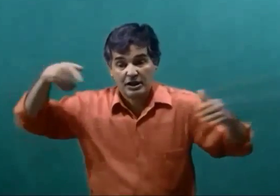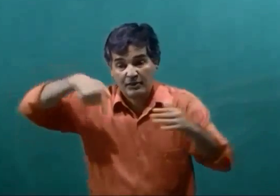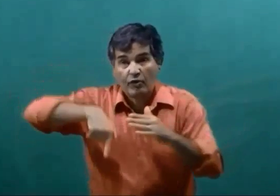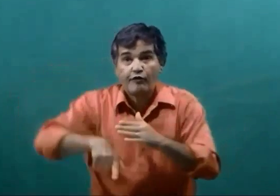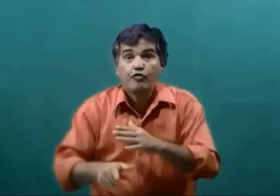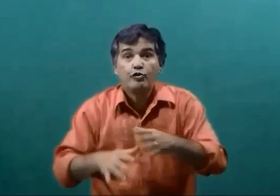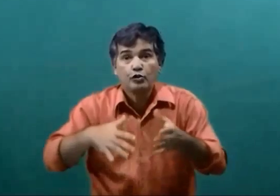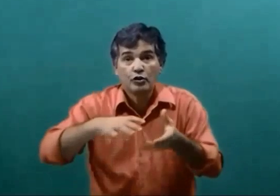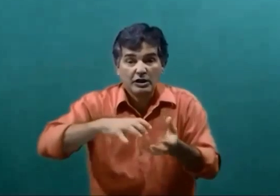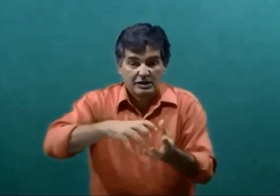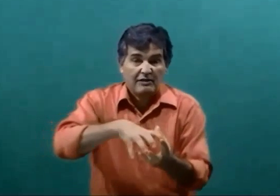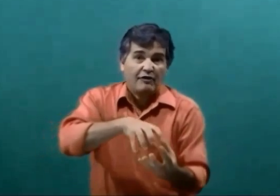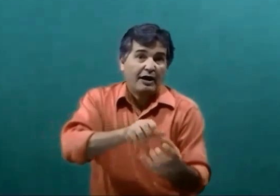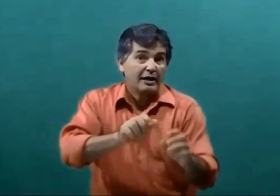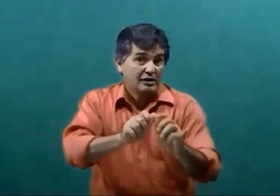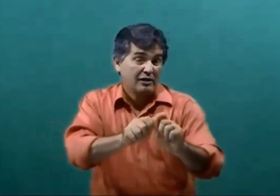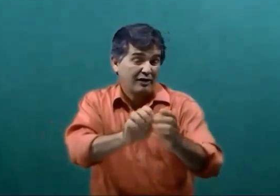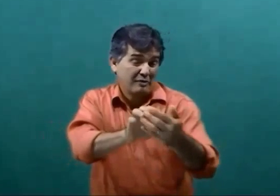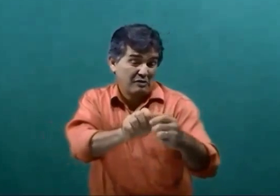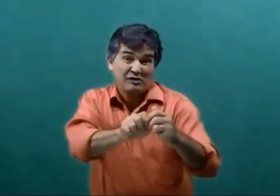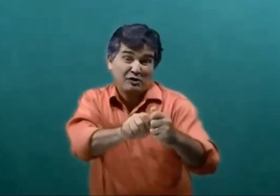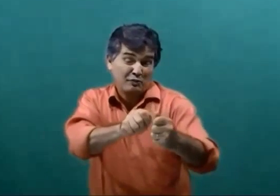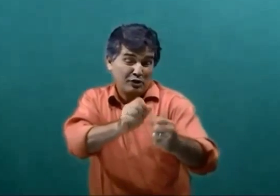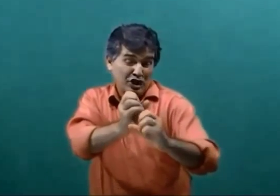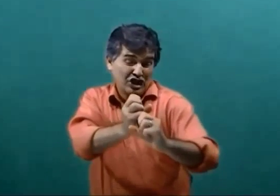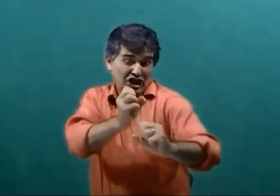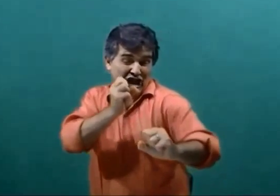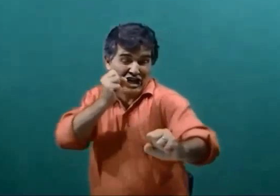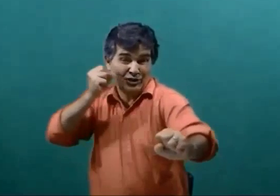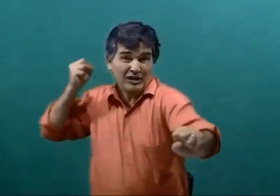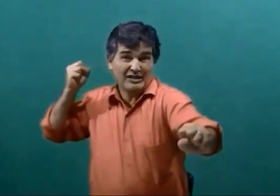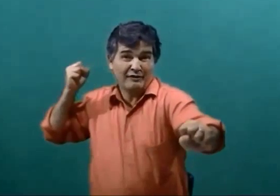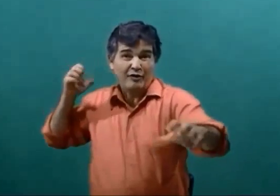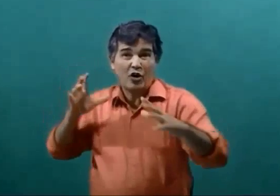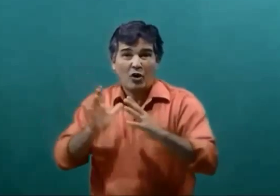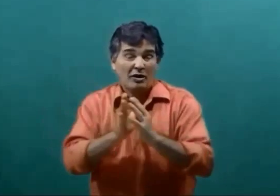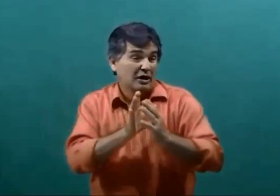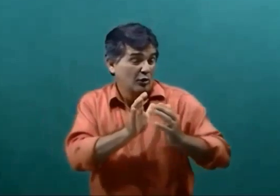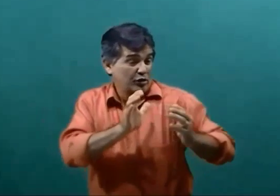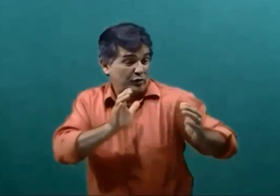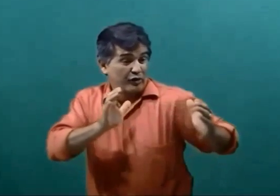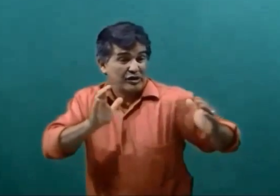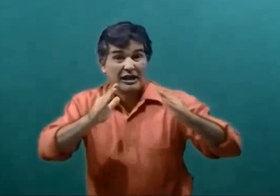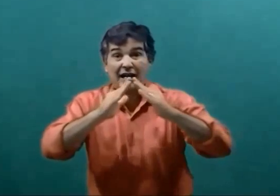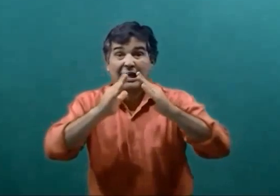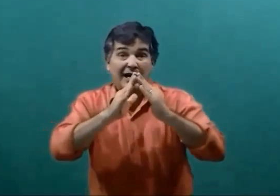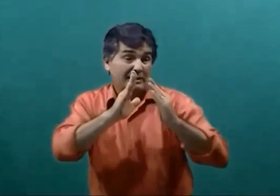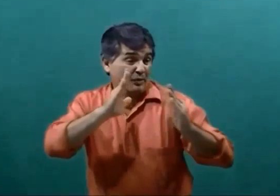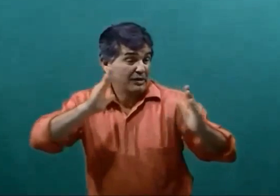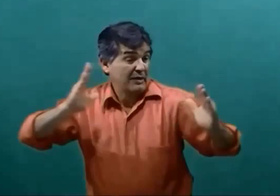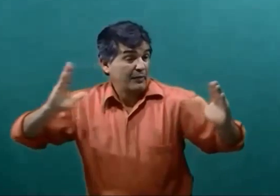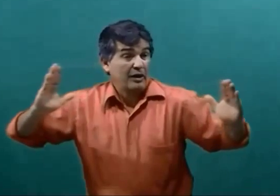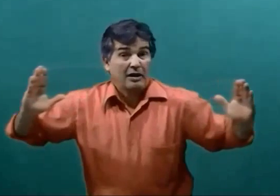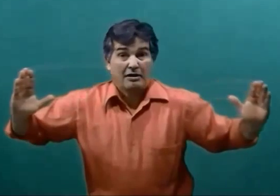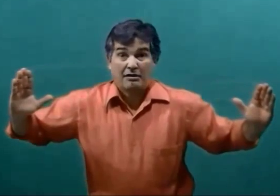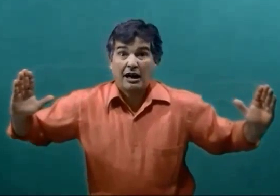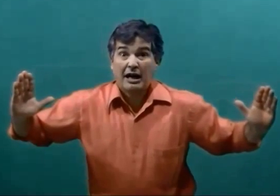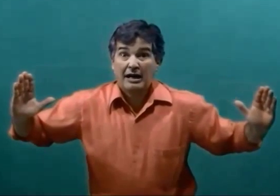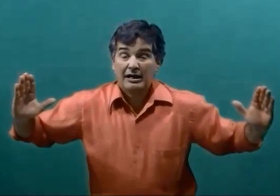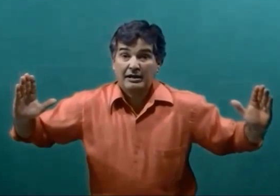é profundo, se eu vou puxando dessa forma, ou se eu vou dizer que a casa, por exemplo, é larga,